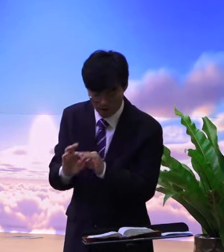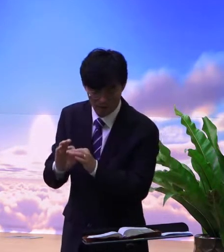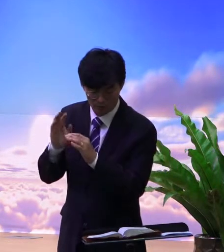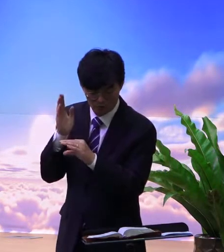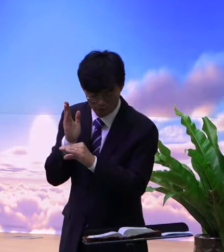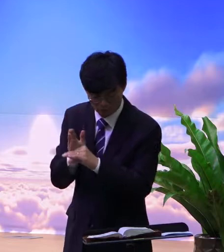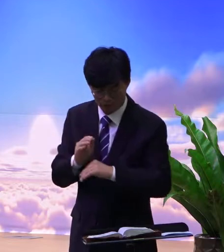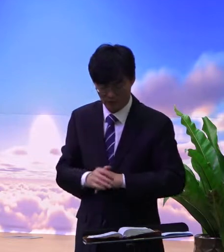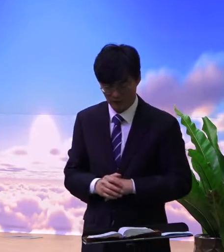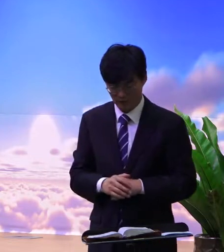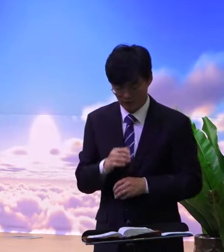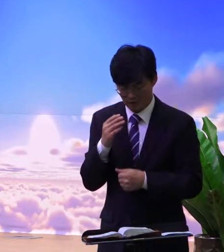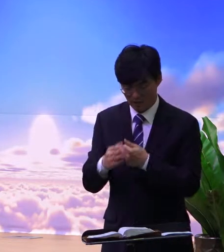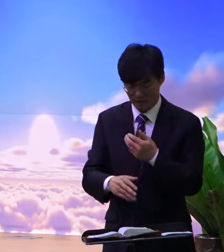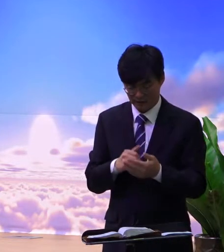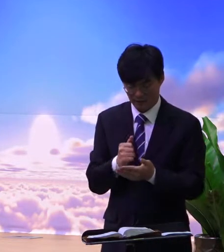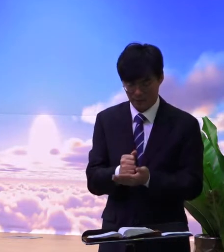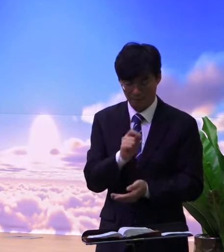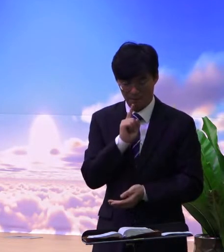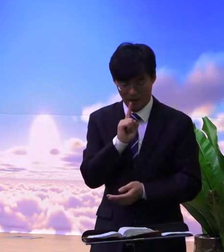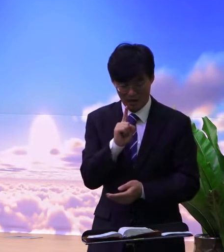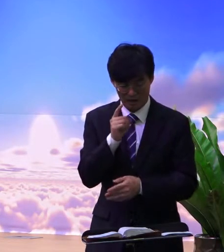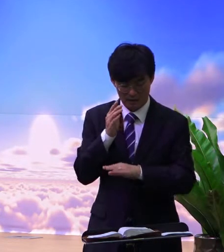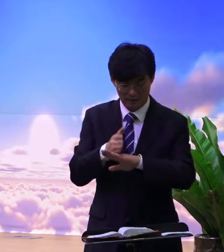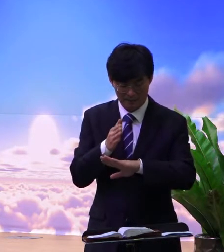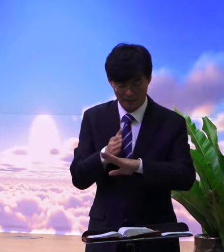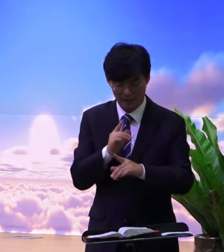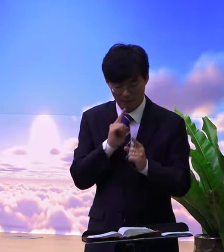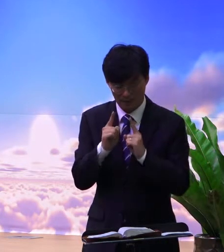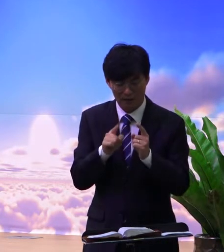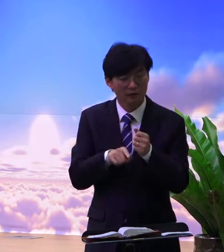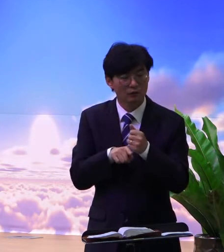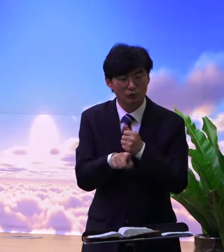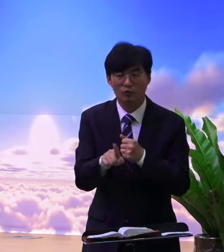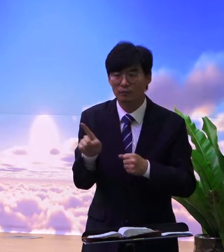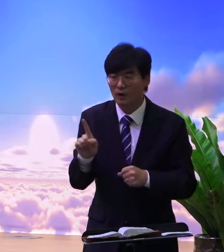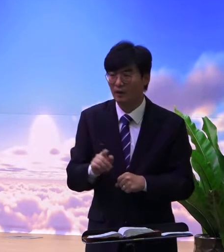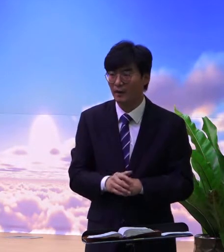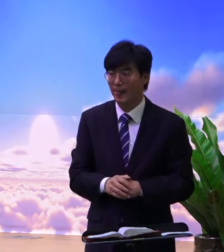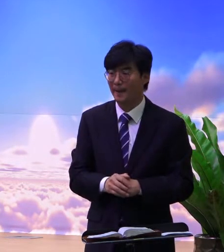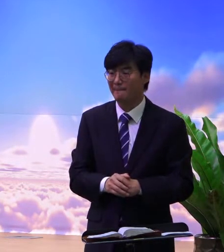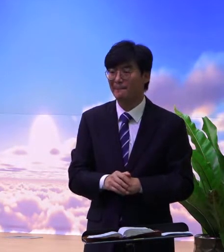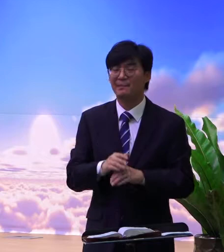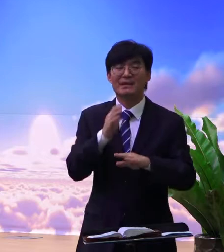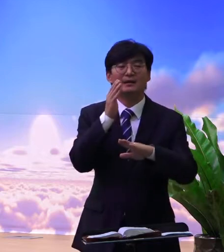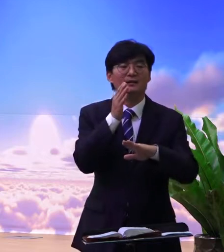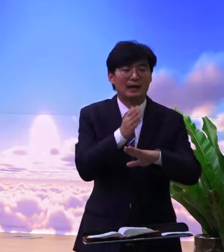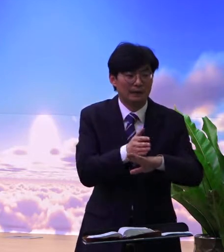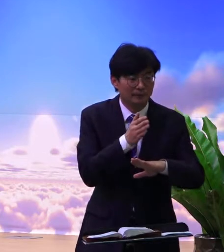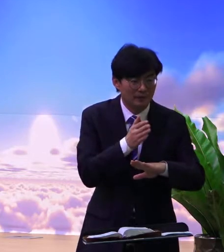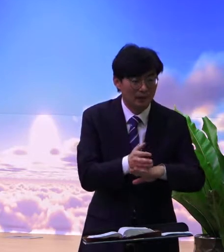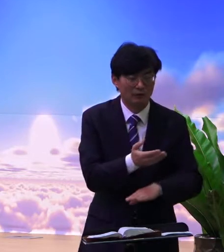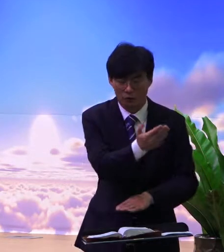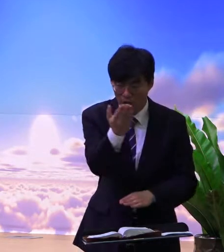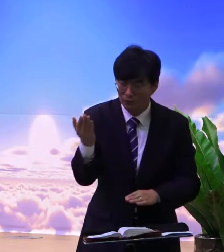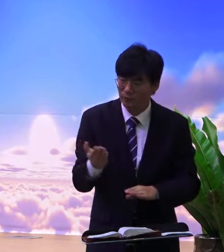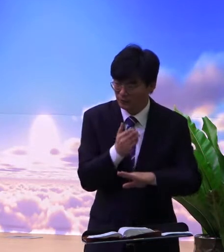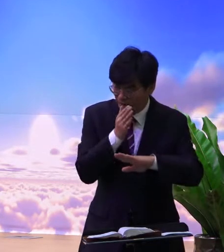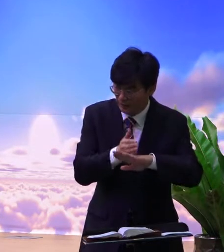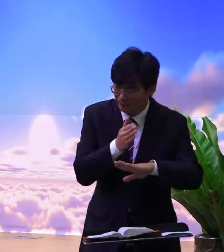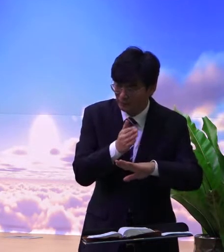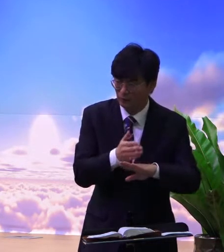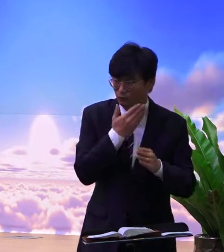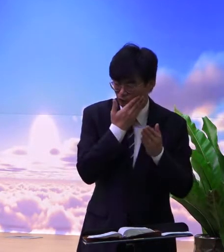많은 감사의 이야기를 하신 것은 하나님 백성의 삶에서 감사는 정말로 중요한 것이다 하는 것을